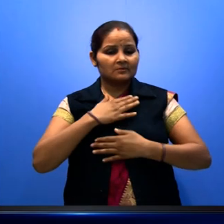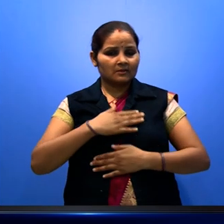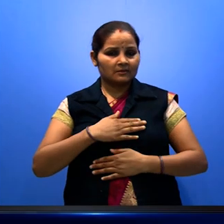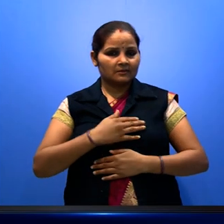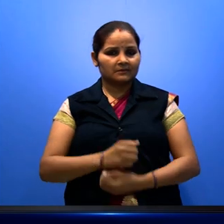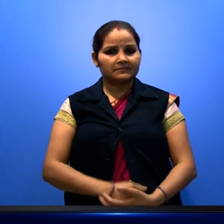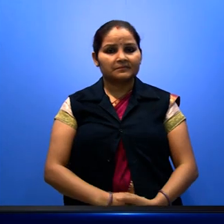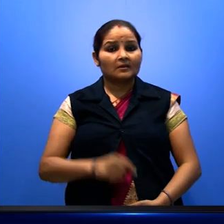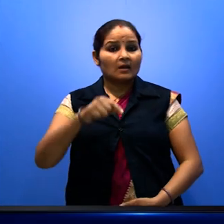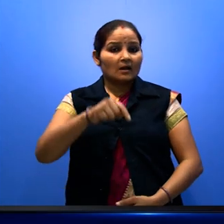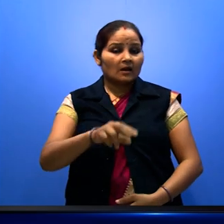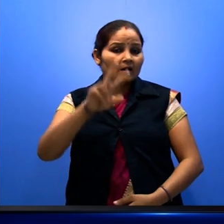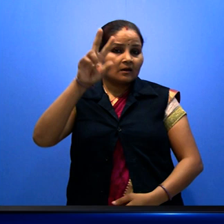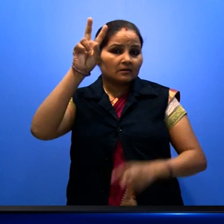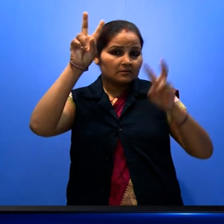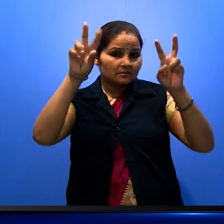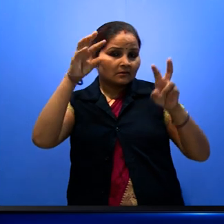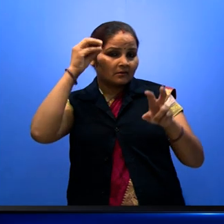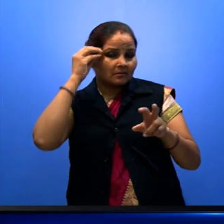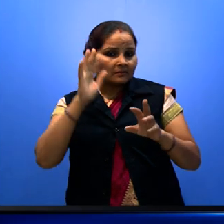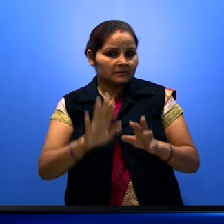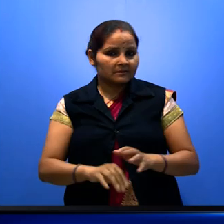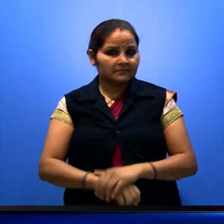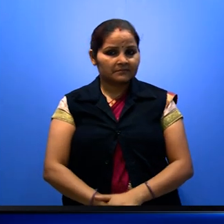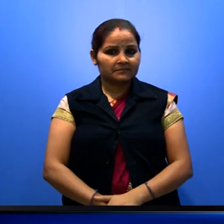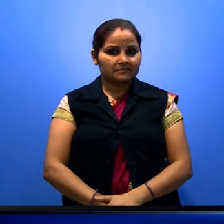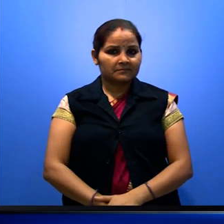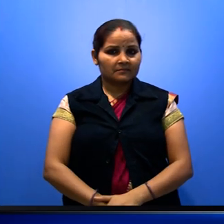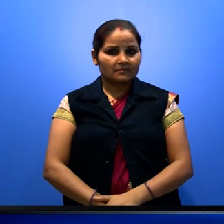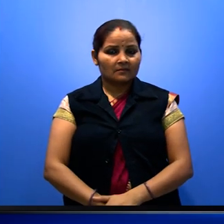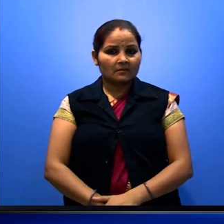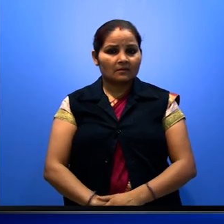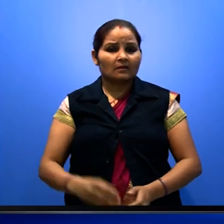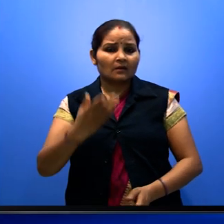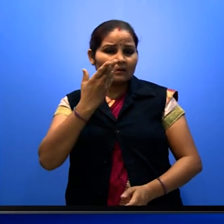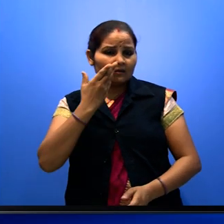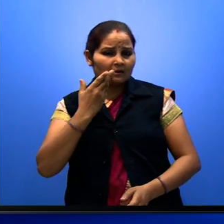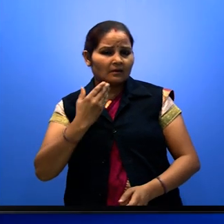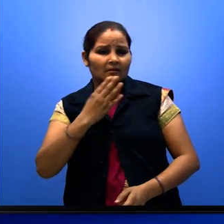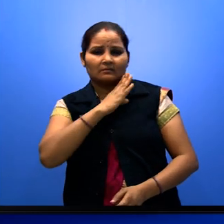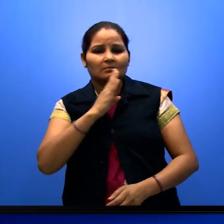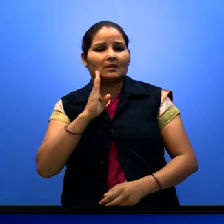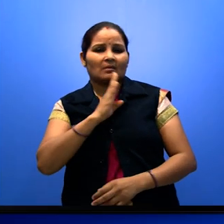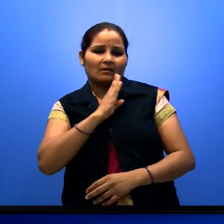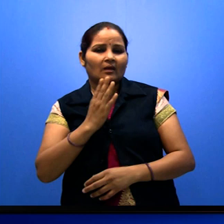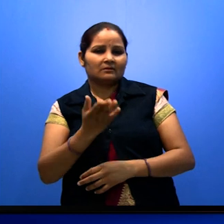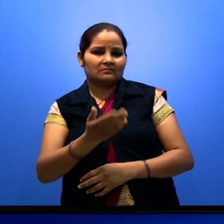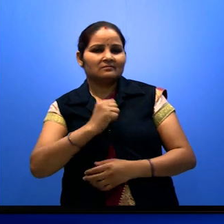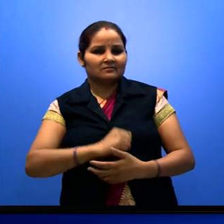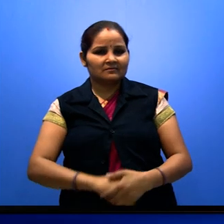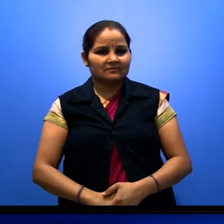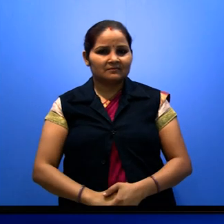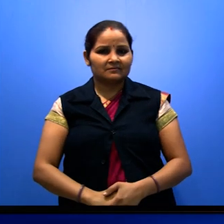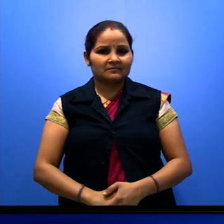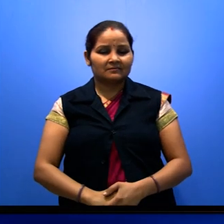शांति। आज की शिक्षा प्रद कहानी का शीर्षक है लोभ बनता है पाप का